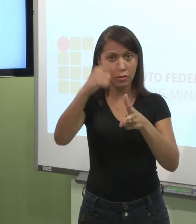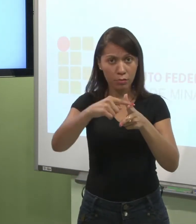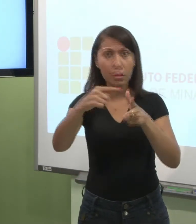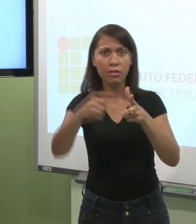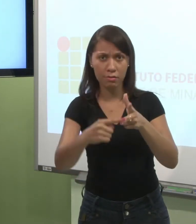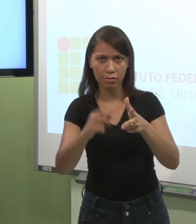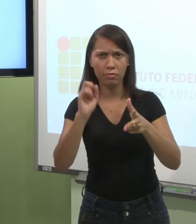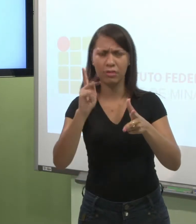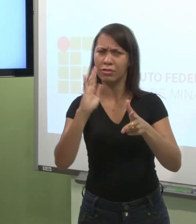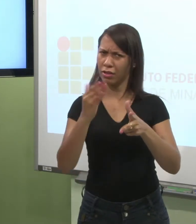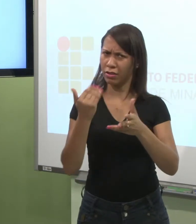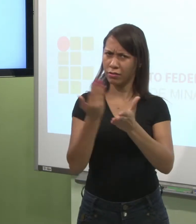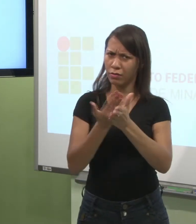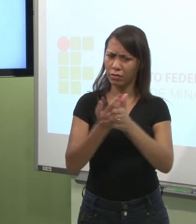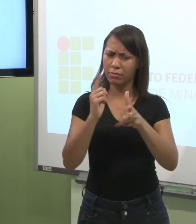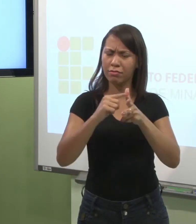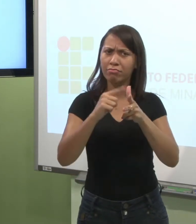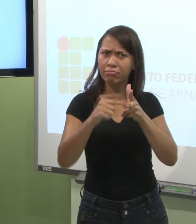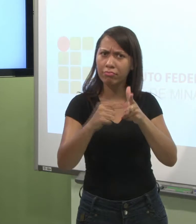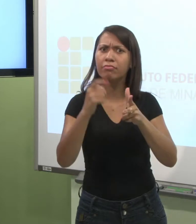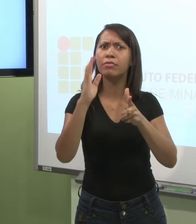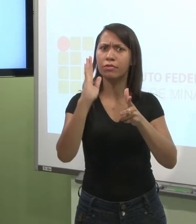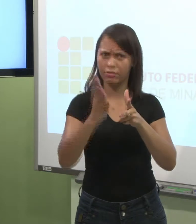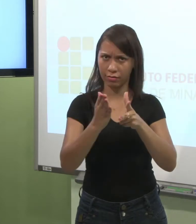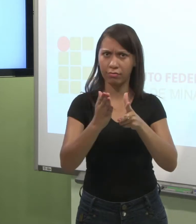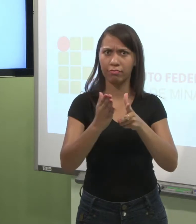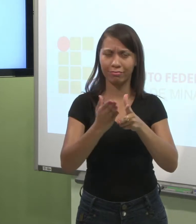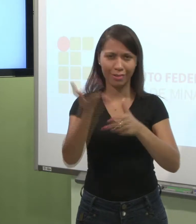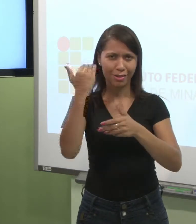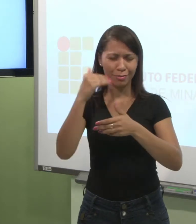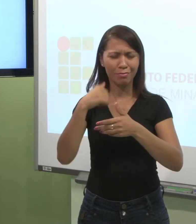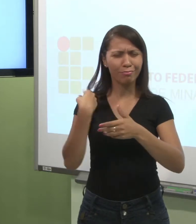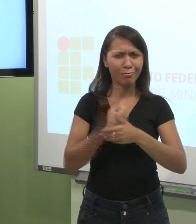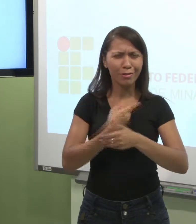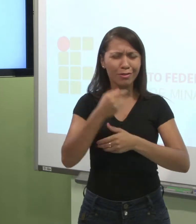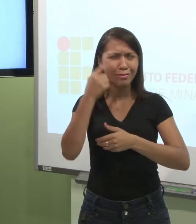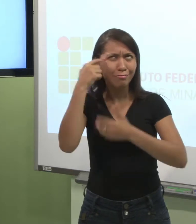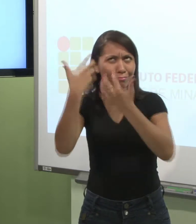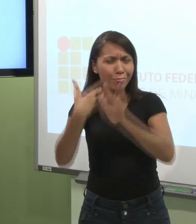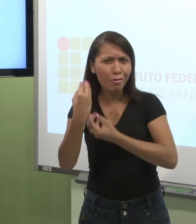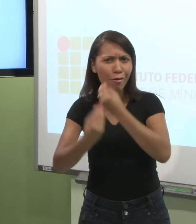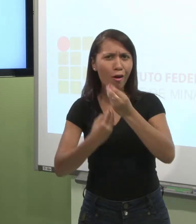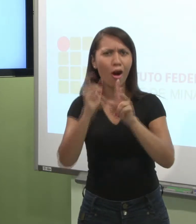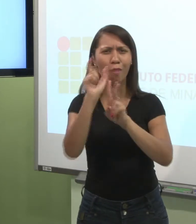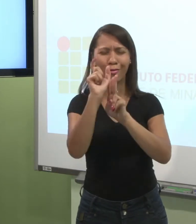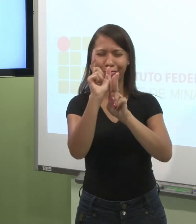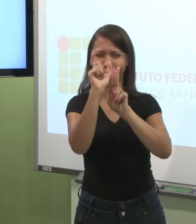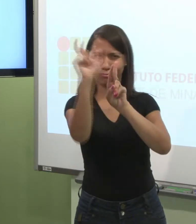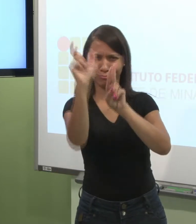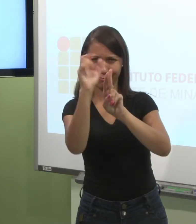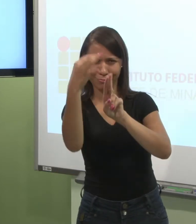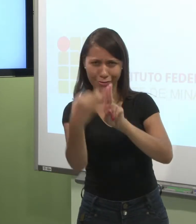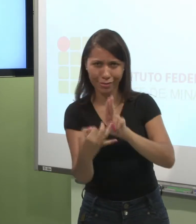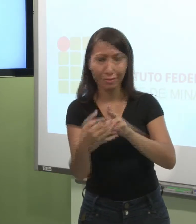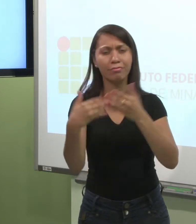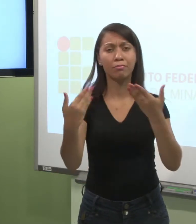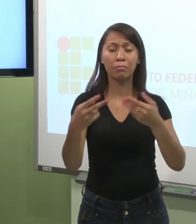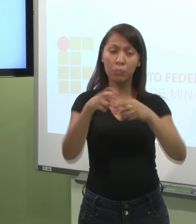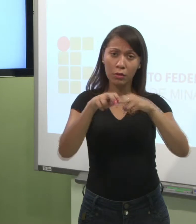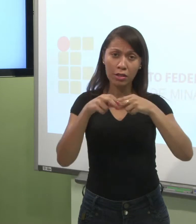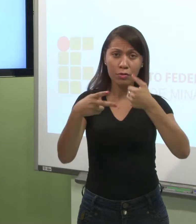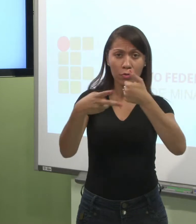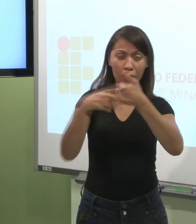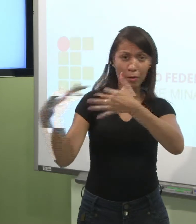Nós já estudamos as três pessoas do discurso ao analisarmos os pronomes, não foi? Então, o verbo concorda com as pessoas do